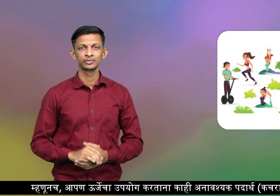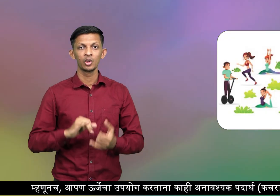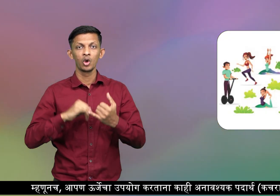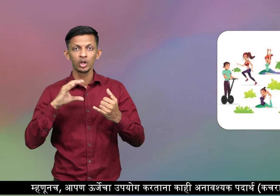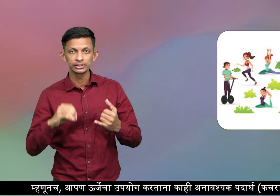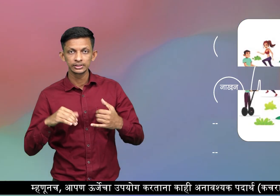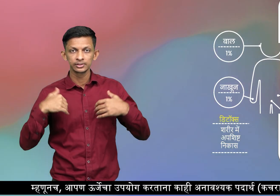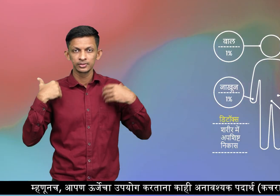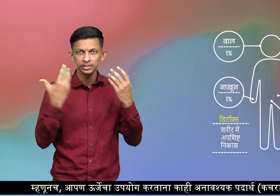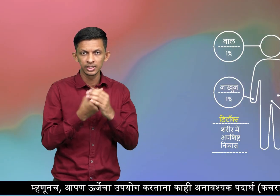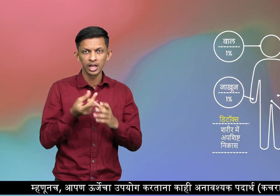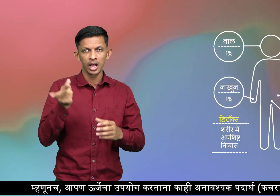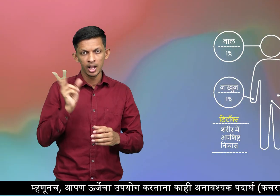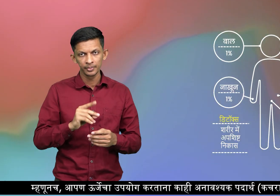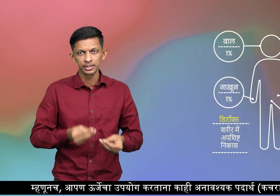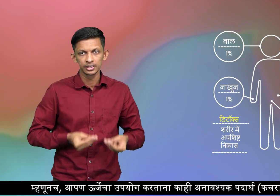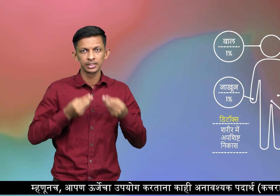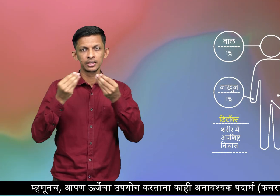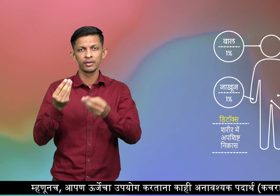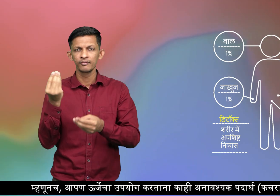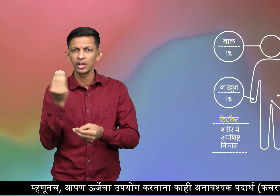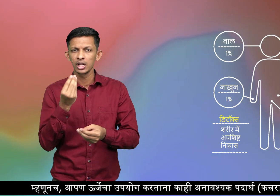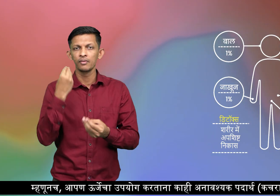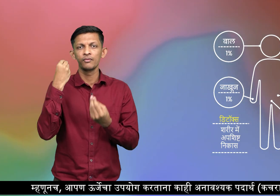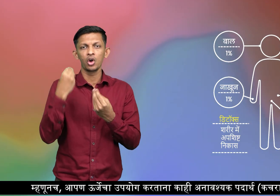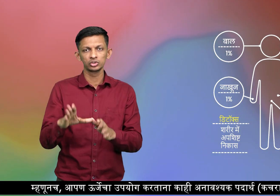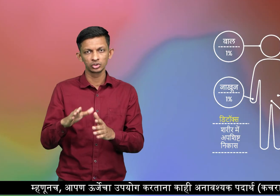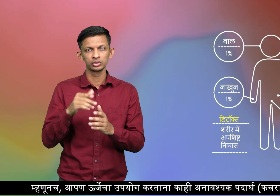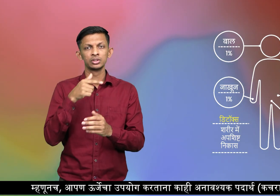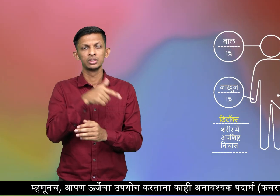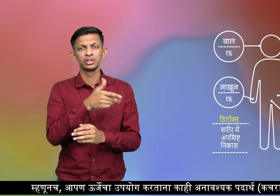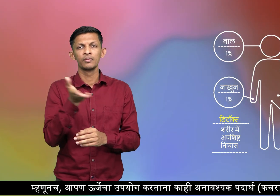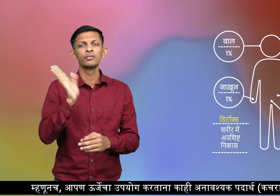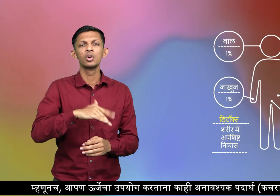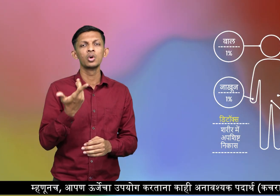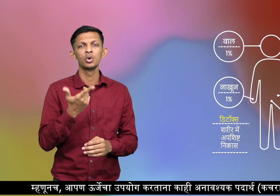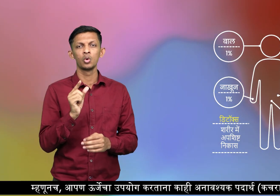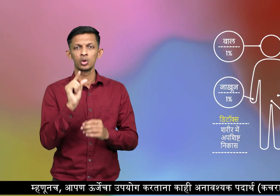म्हणूनच आपण ऊर्जेचा उपयोग करताना काही अनावश्यक पदार्थ, कचरा देखील निर्माण करतो.